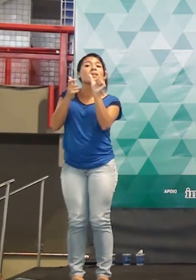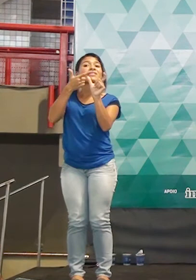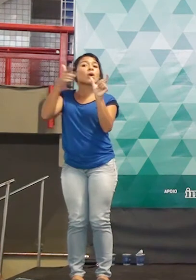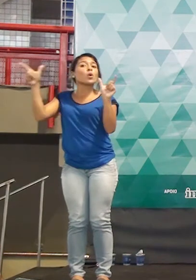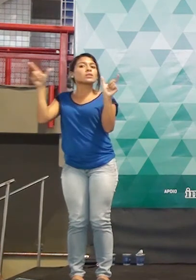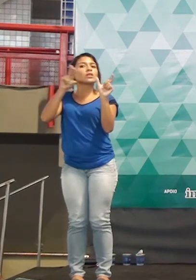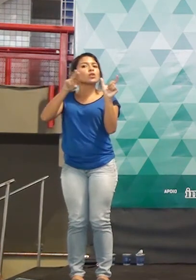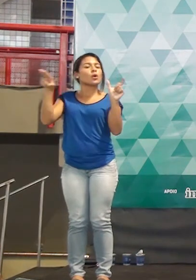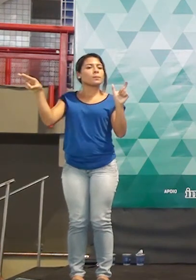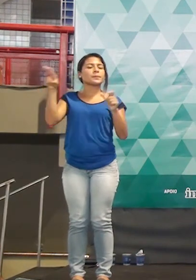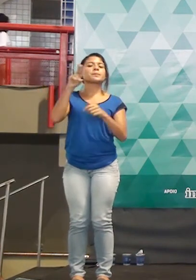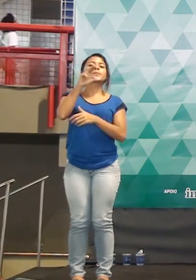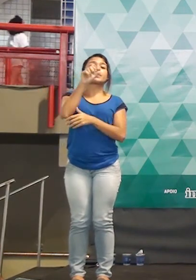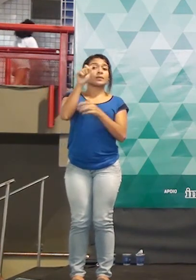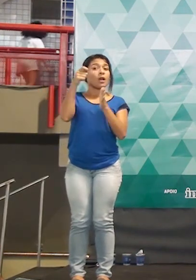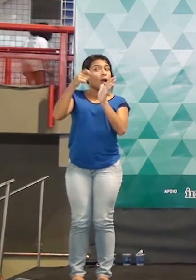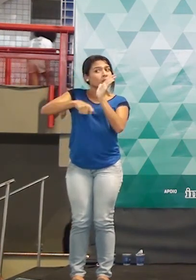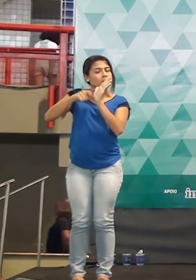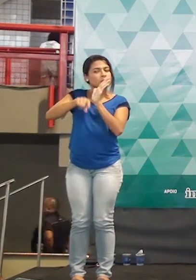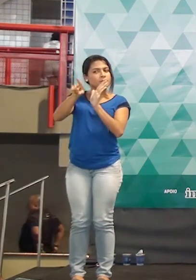anotem esse nome.